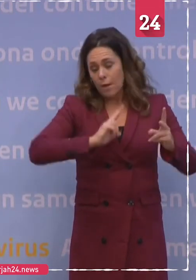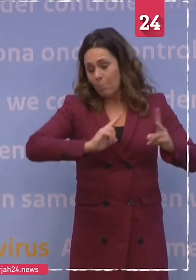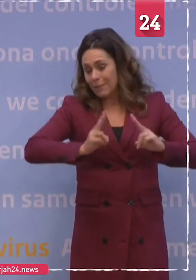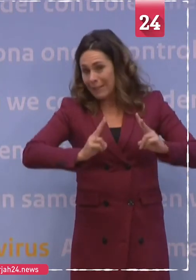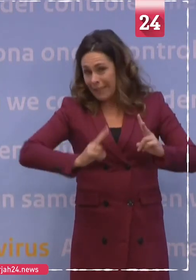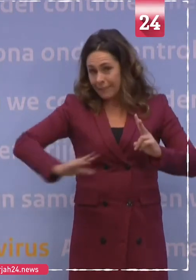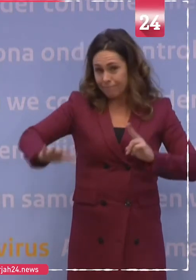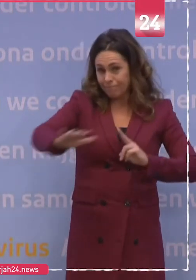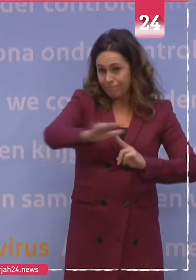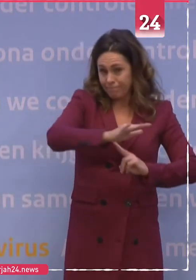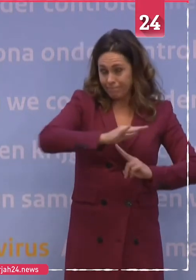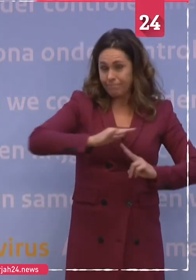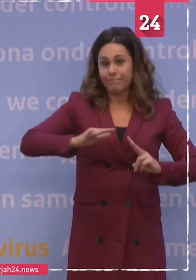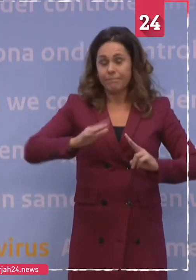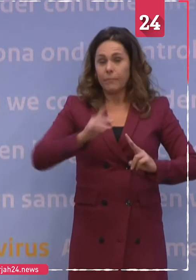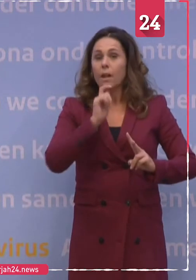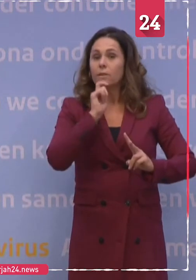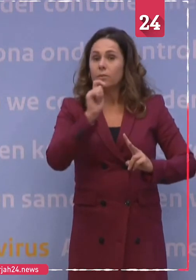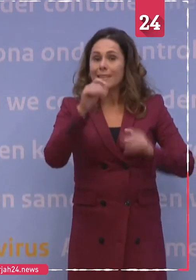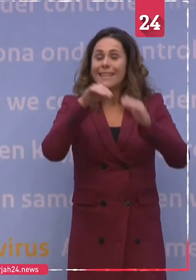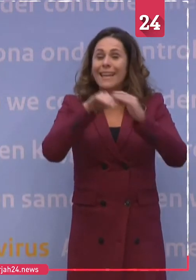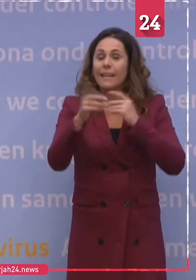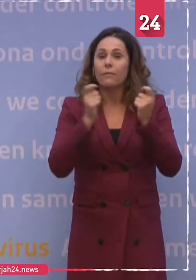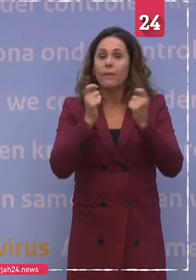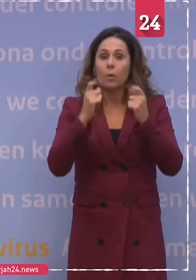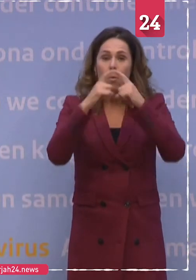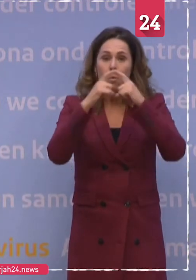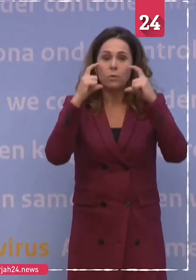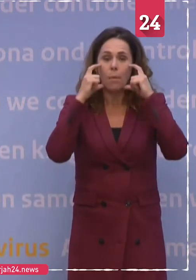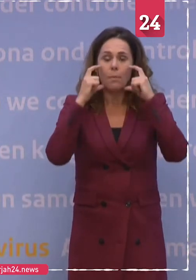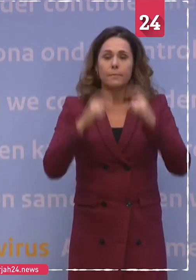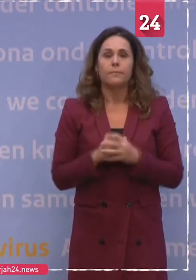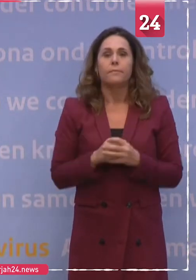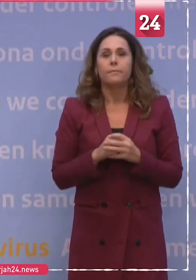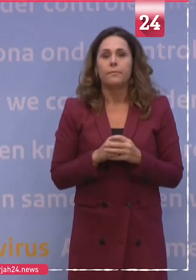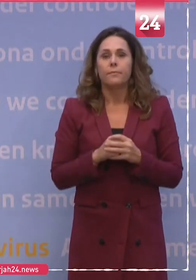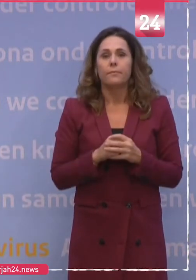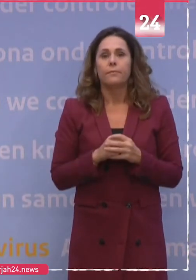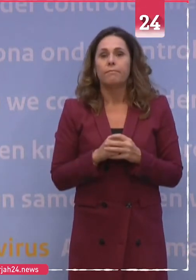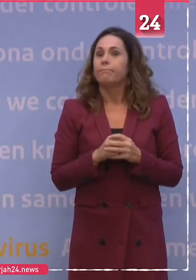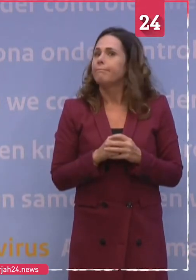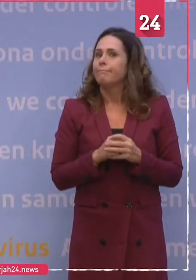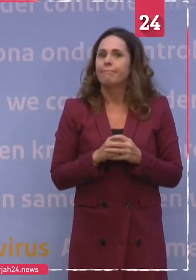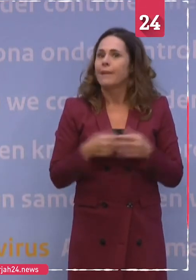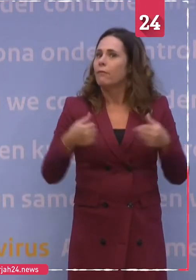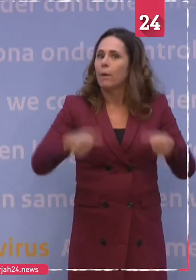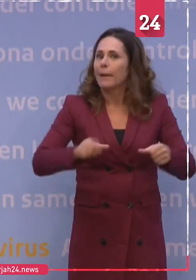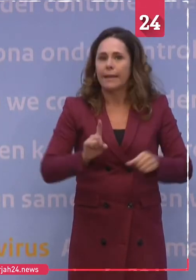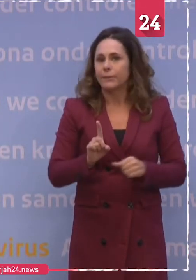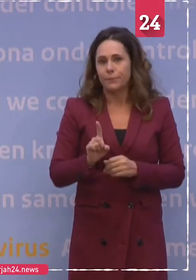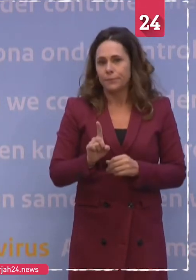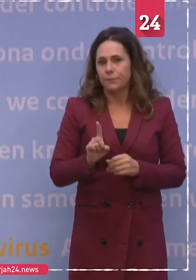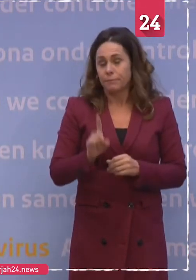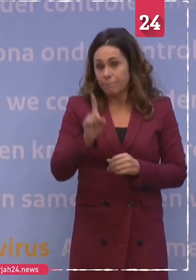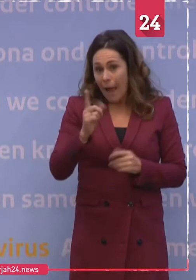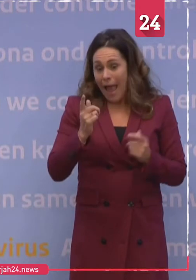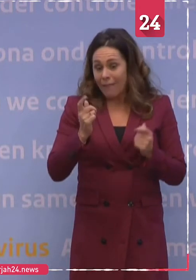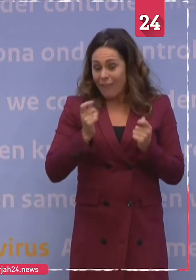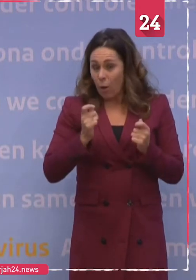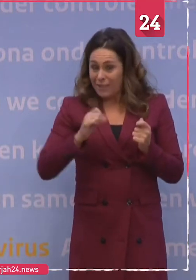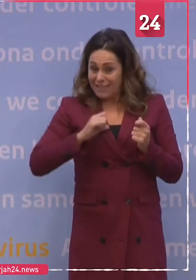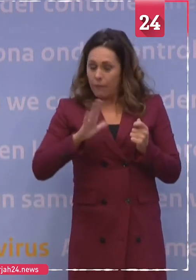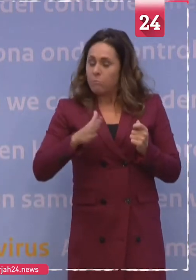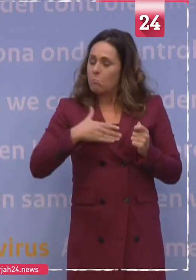besmettingsgraad nog het advies bij om in de winkel een mondkapje te dragen. Dat is dus geen verplichting, maar winkeliers mogen